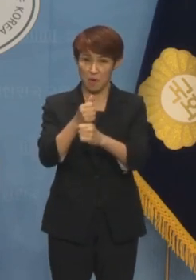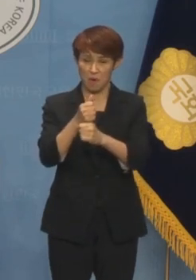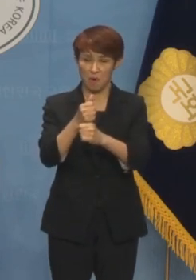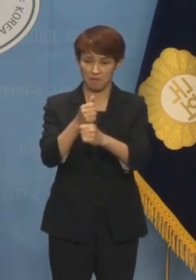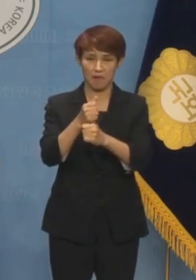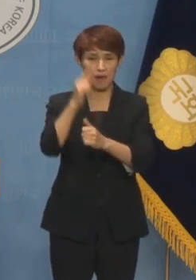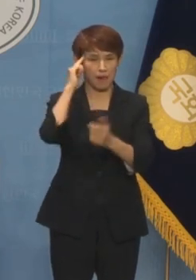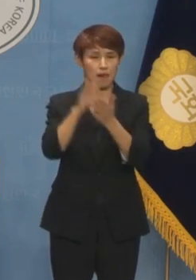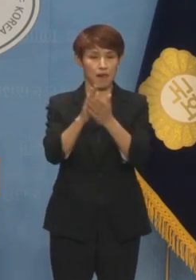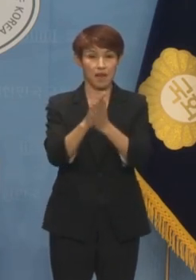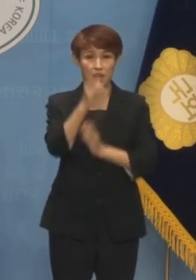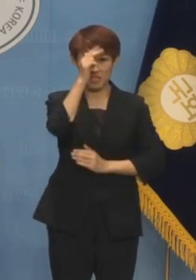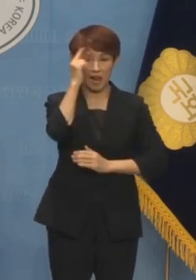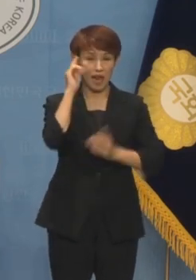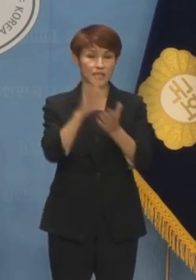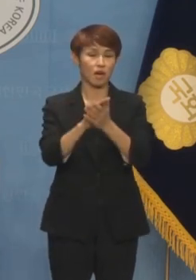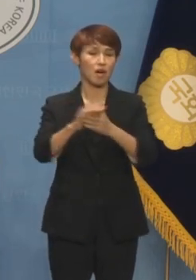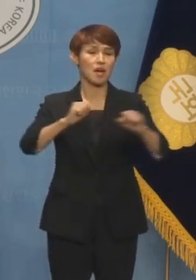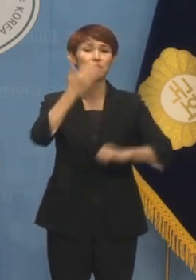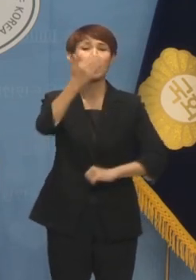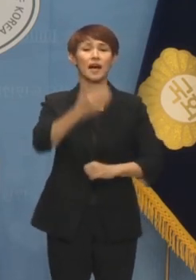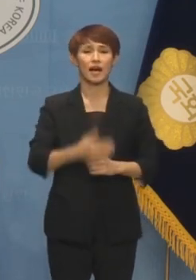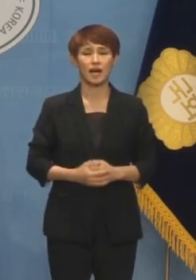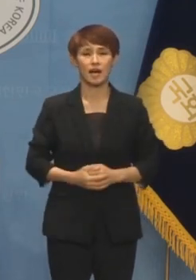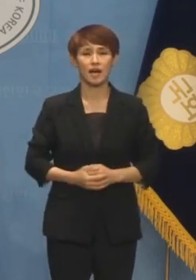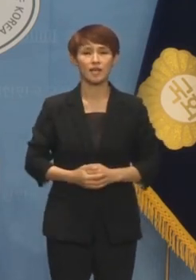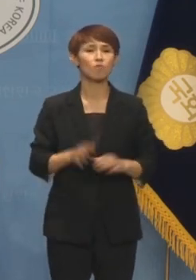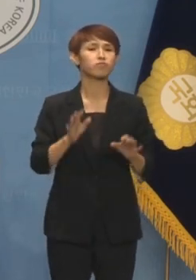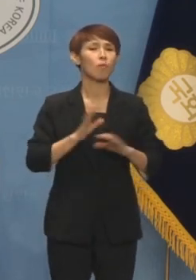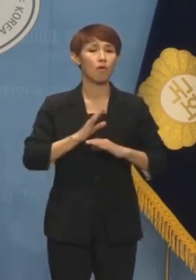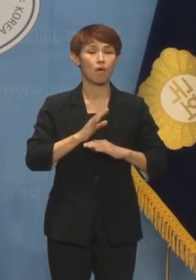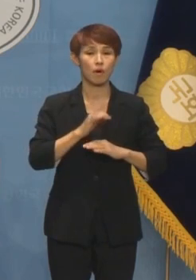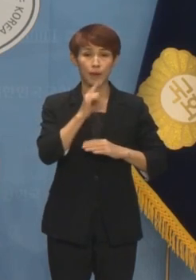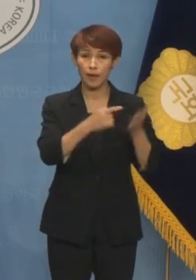시켜도 경찰들이 알아서 입건해요. 그게 무서운 거지.